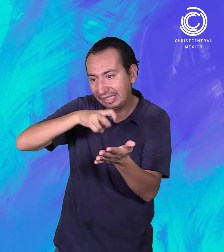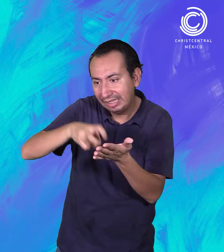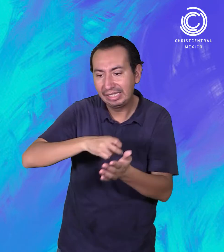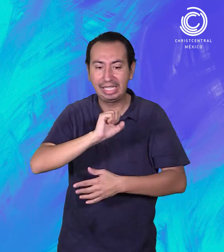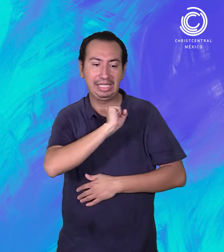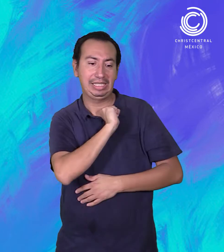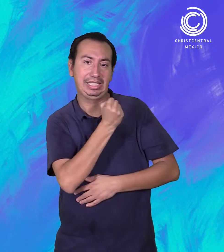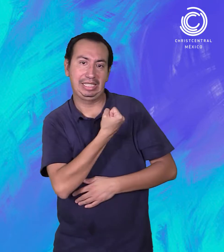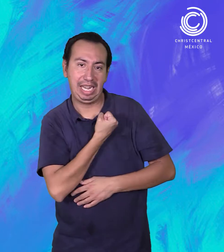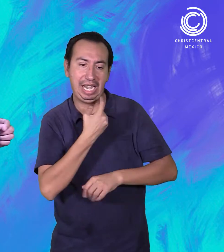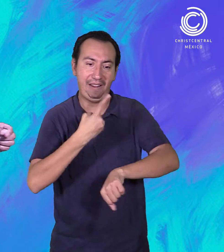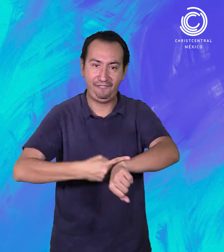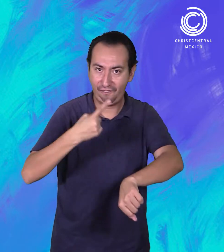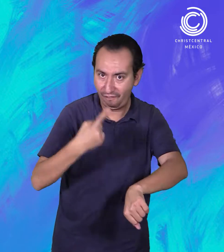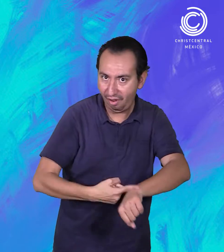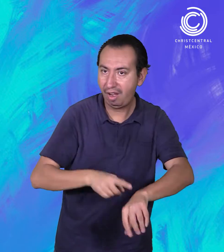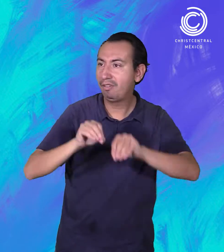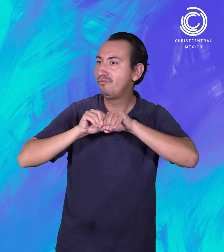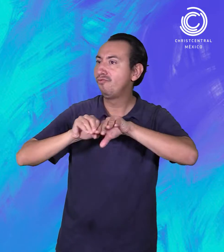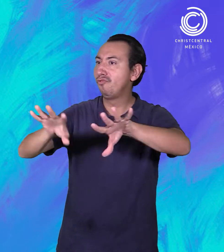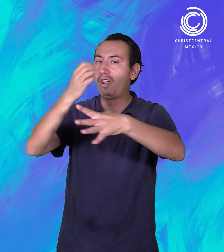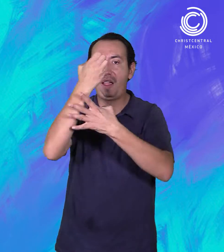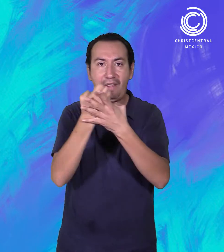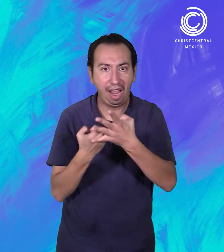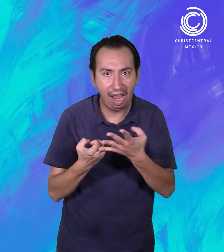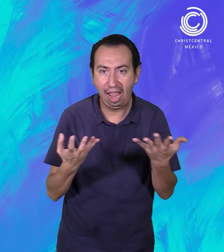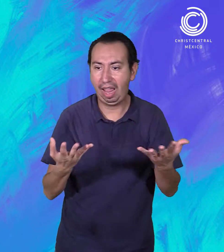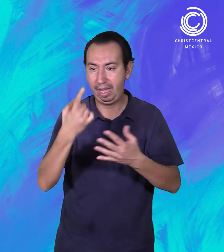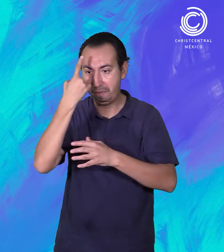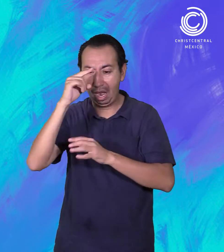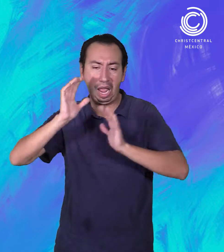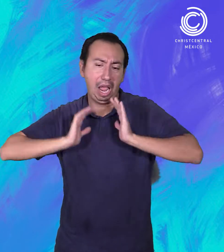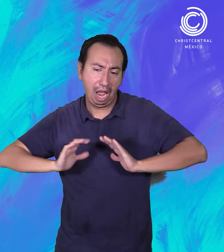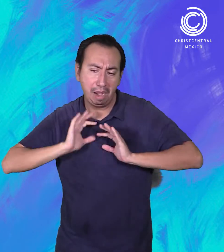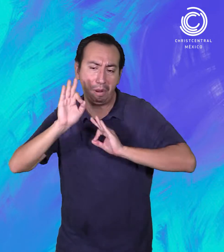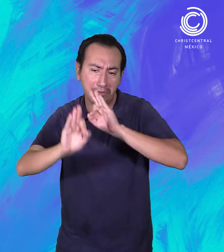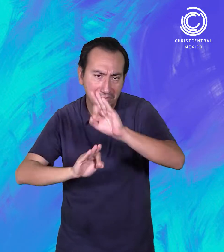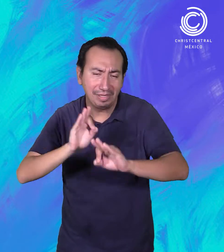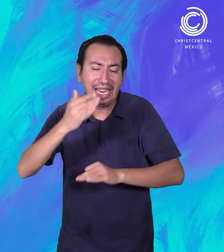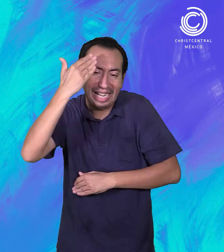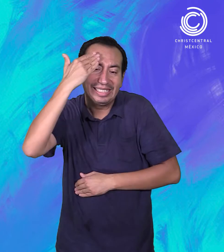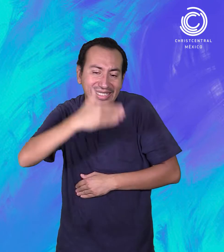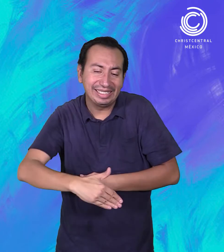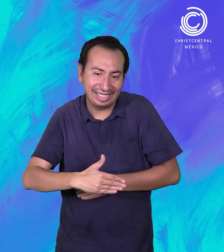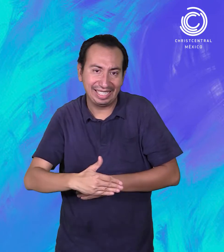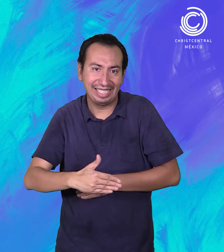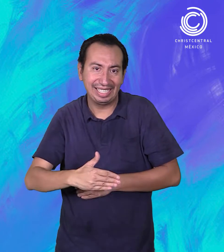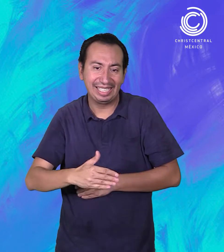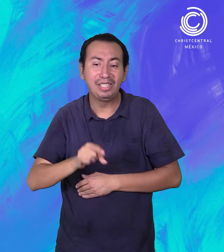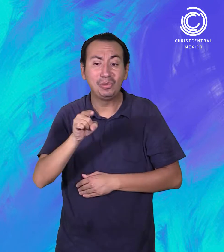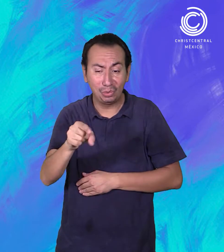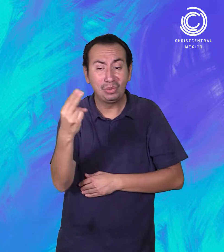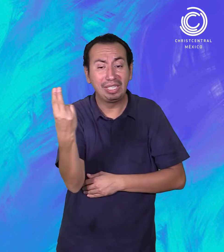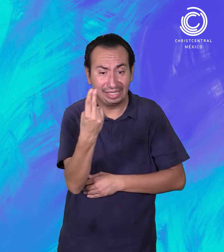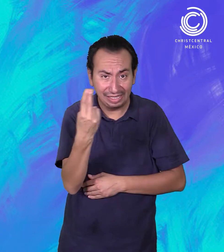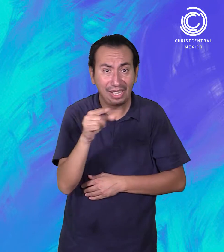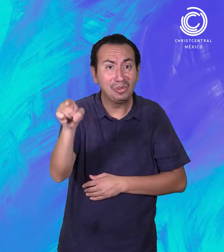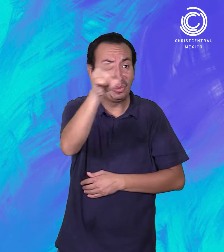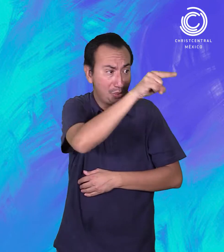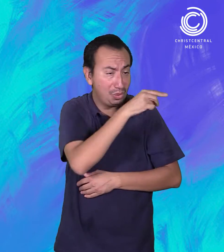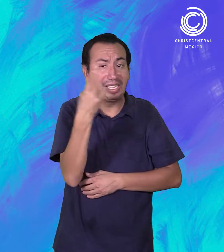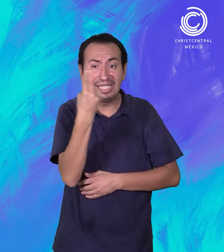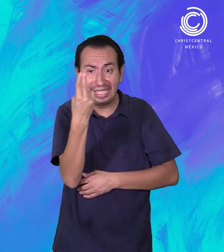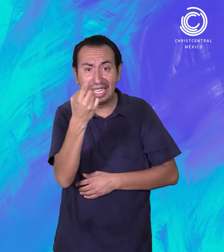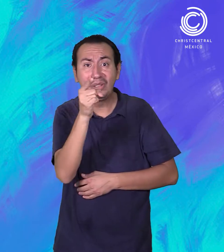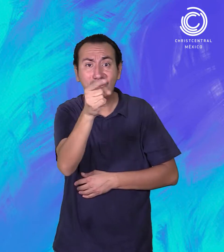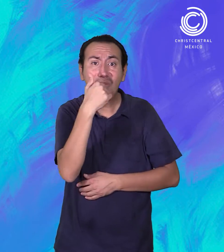los enfermos, para predicar el evangelio, para traerles consuelo también a ustedes. Sé que lo necesitan, sé